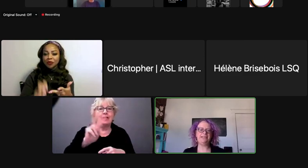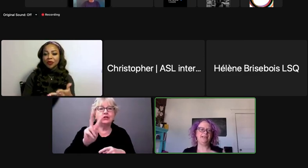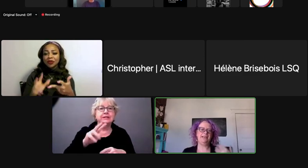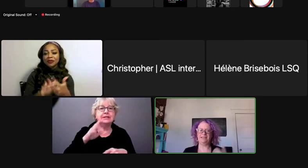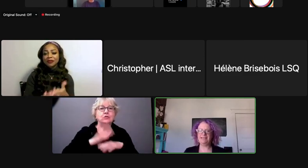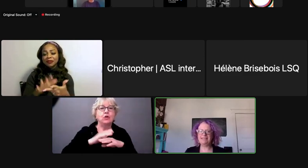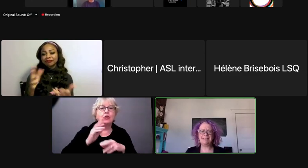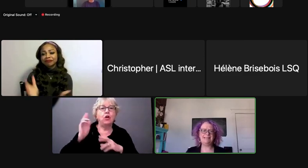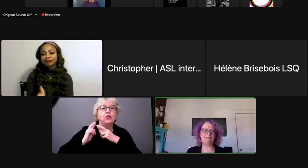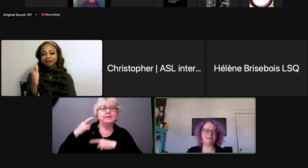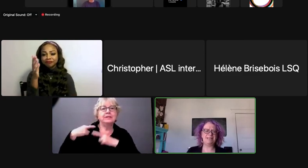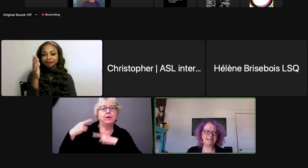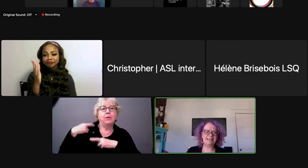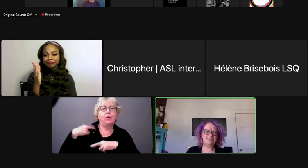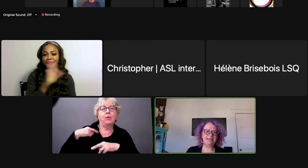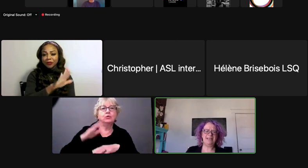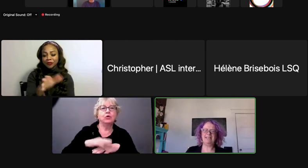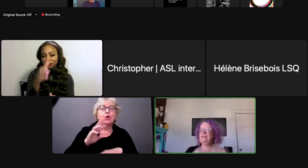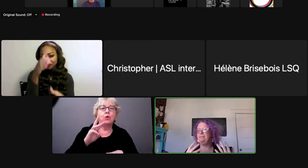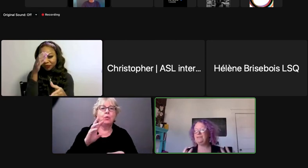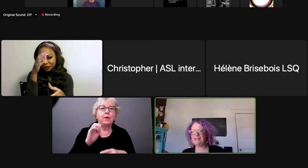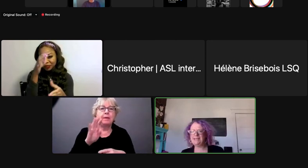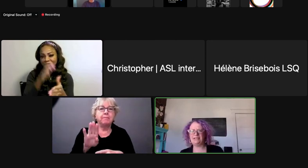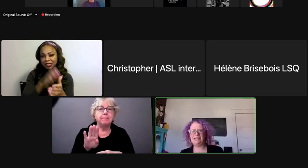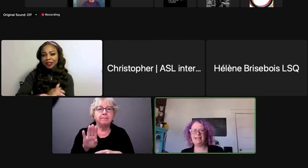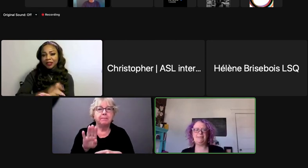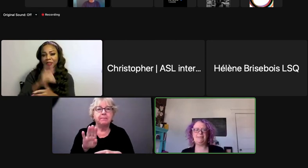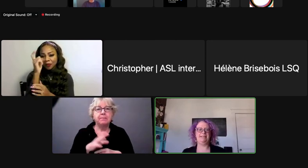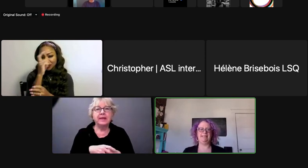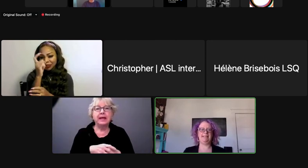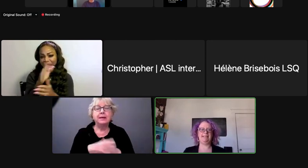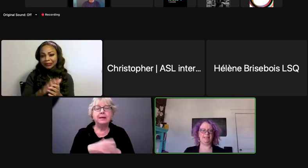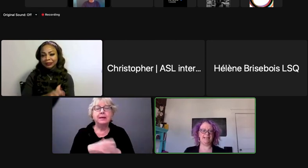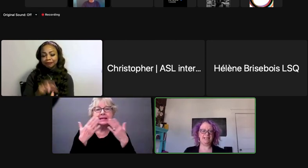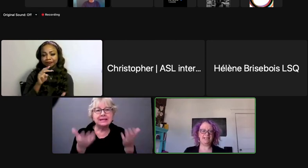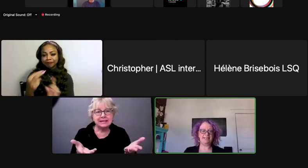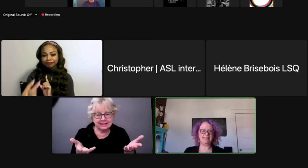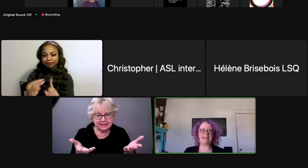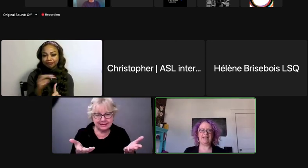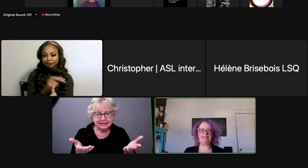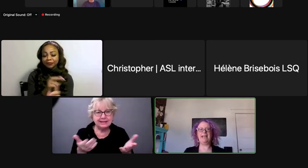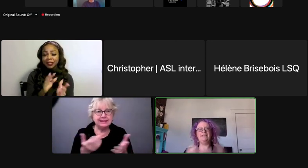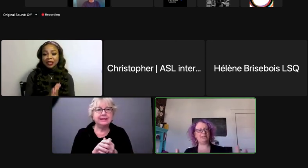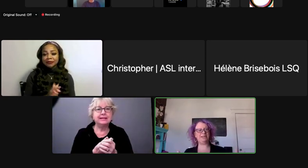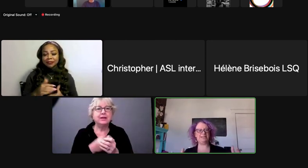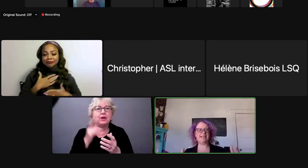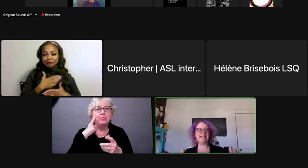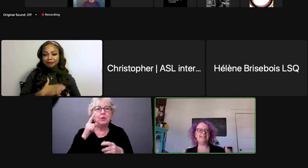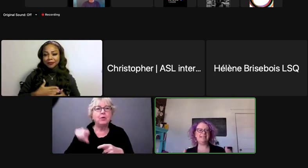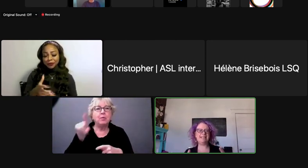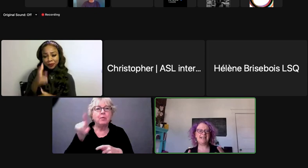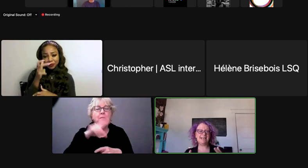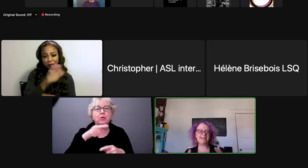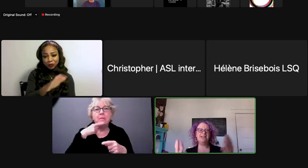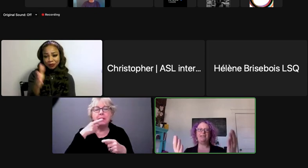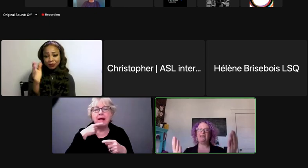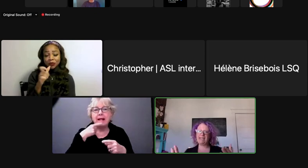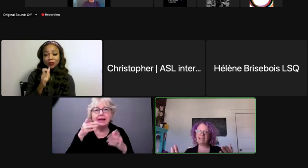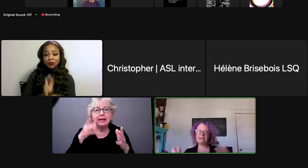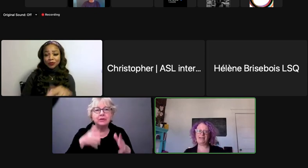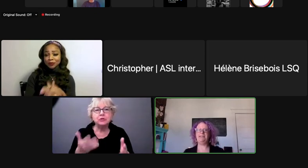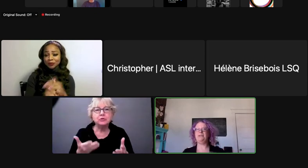ces webinaires alors merci à tous nos nos nos orateurs aujourd'hui orateurs et